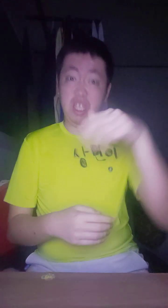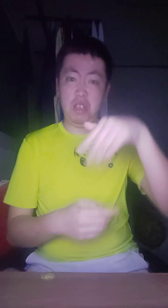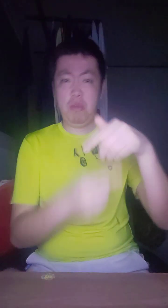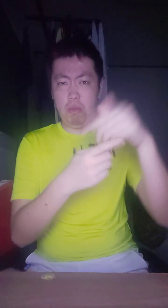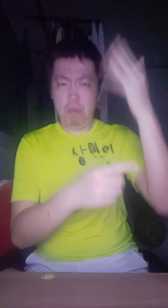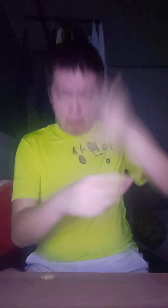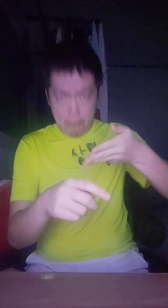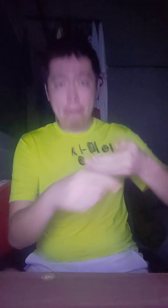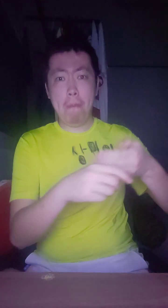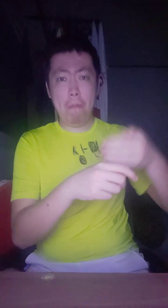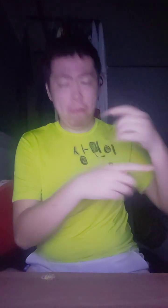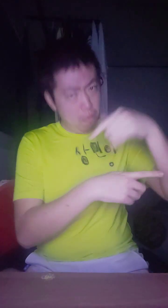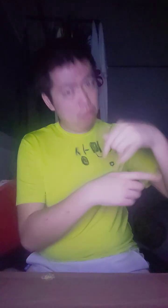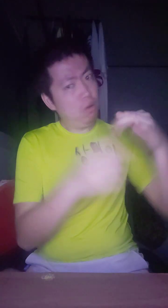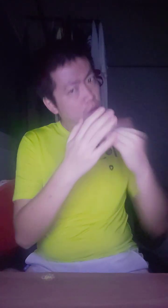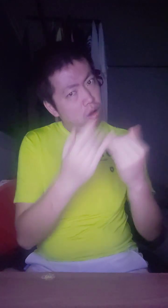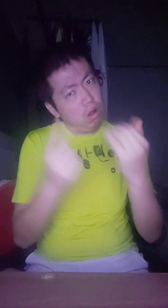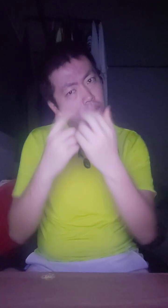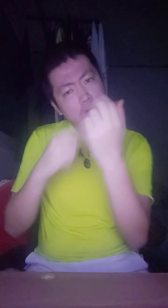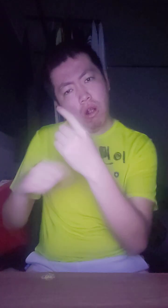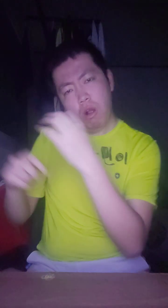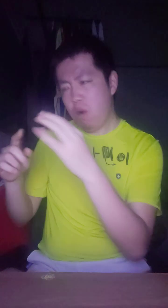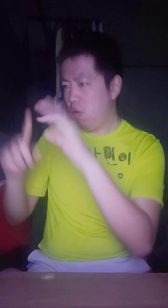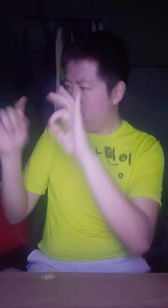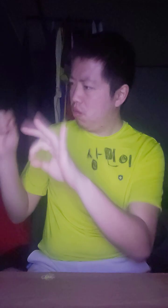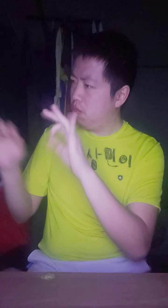파면하고 하동 지사장에게 정직 1개월을,